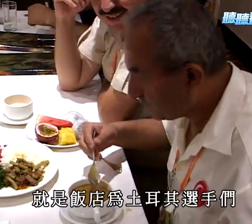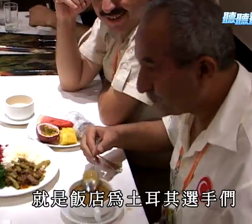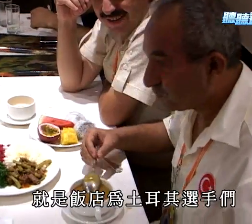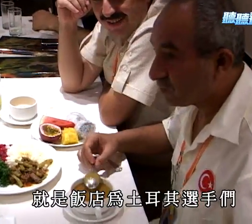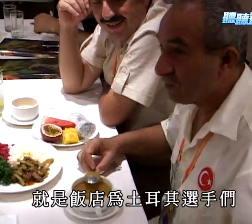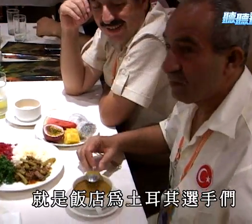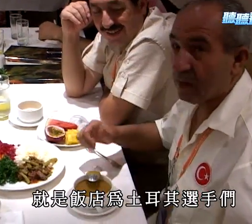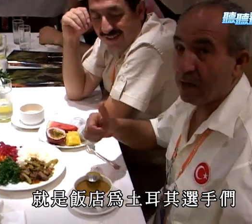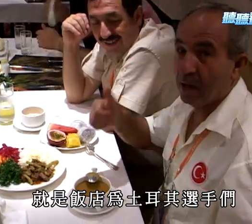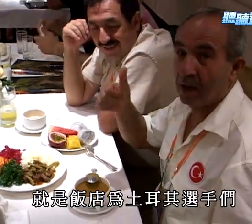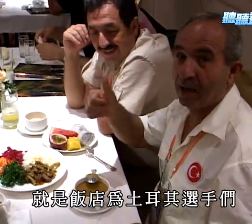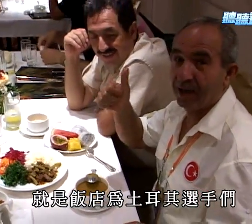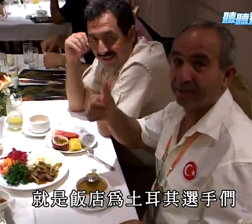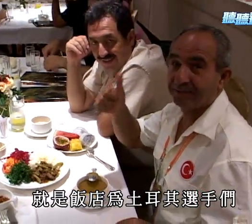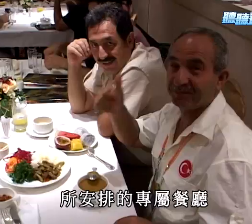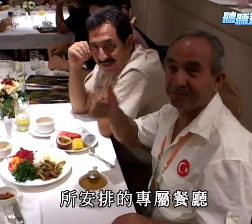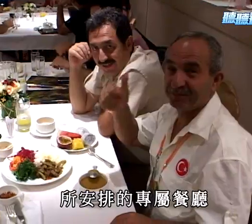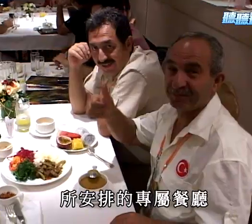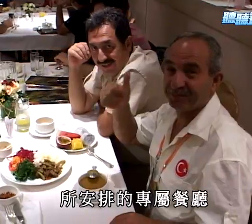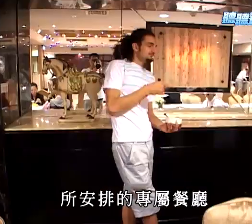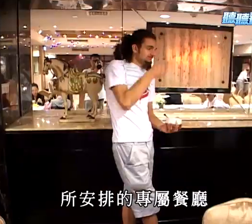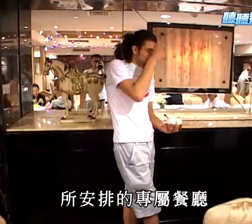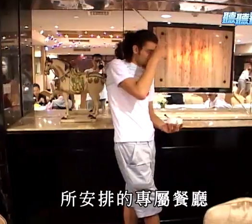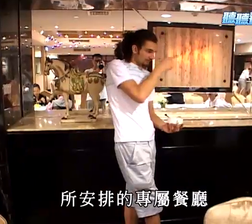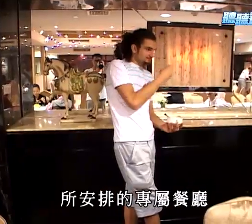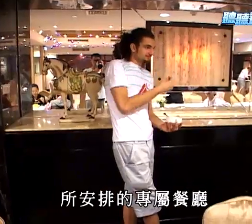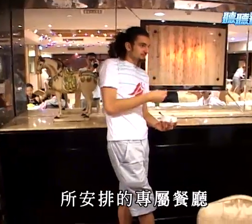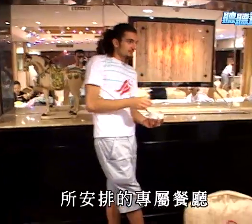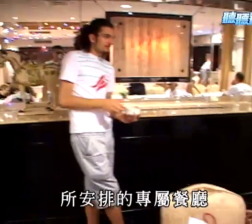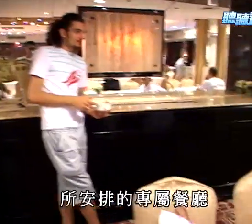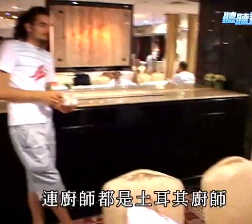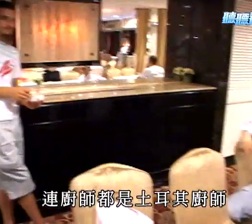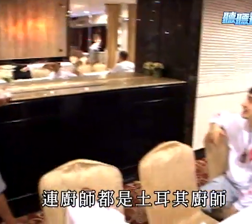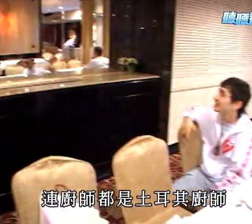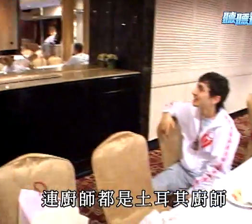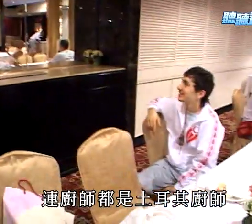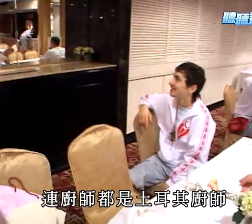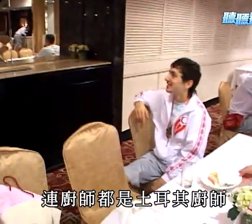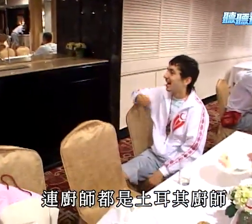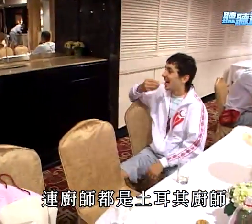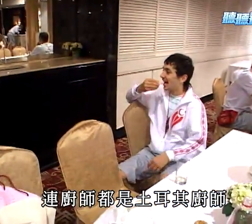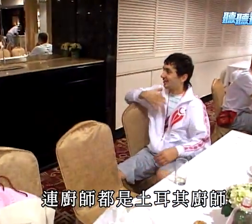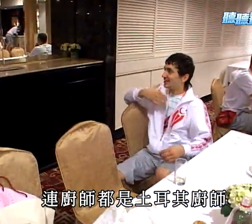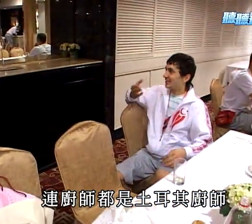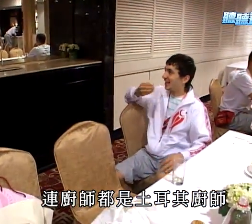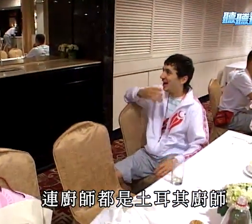店为土耳其选手们所安排的专属餐厅，连厨师都是土耳其厨师呢。